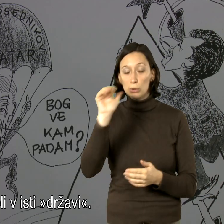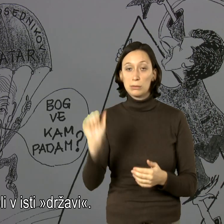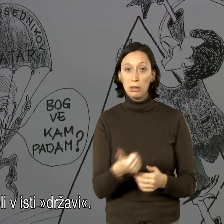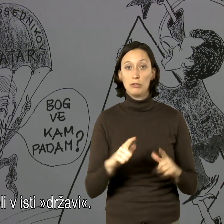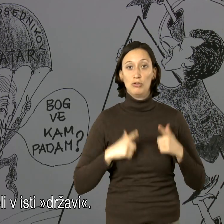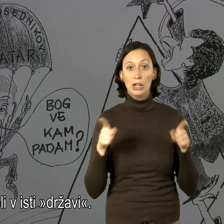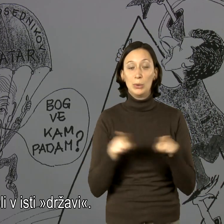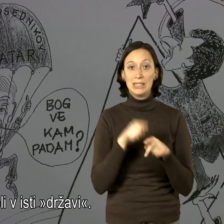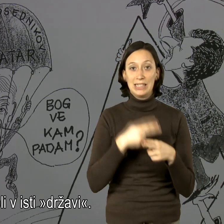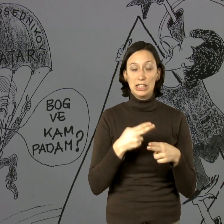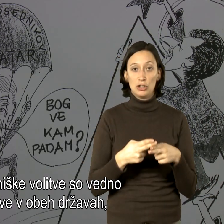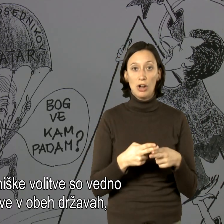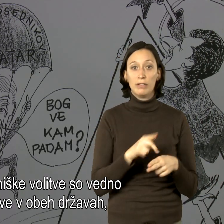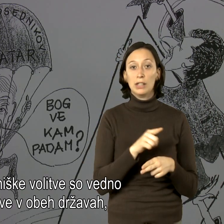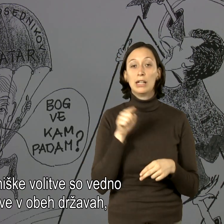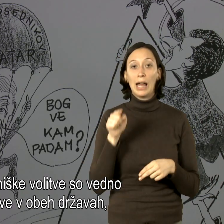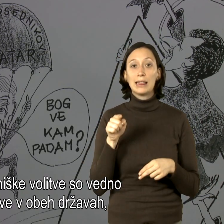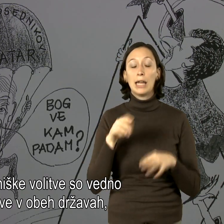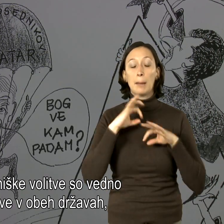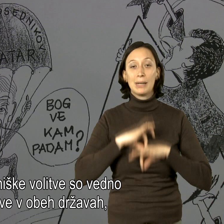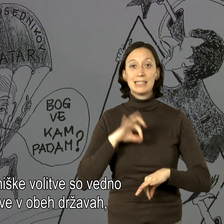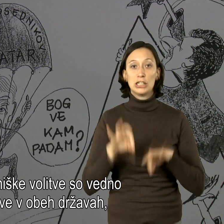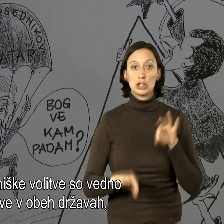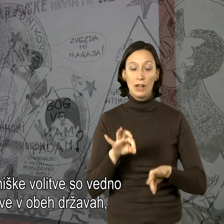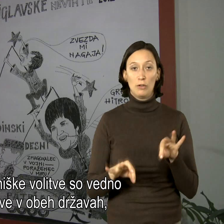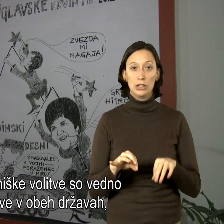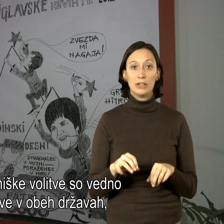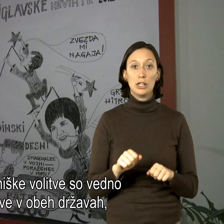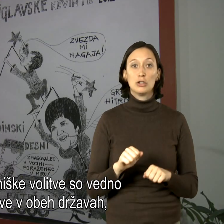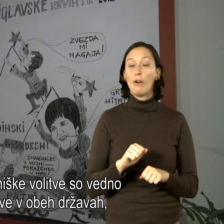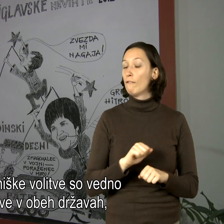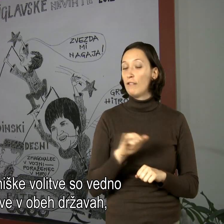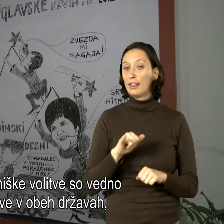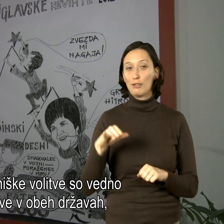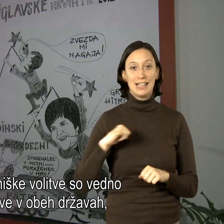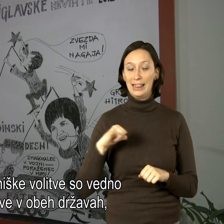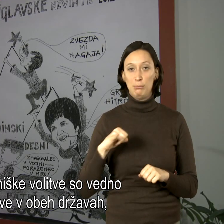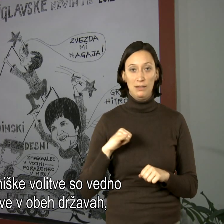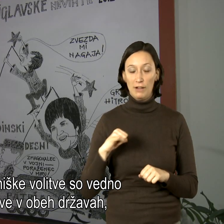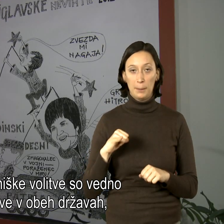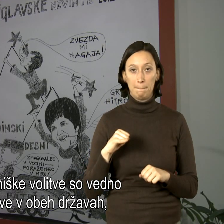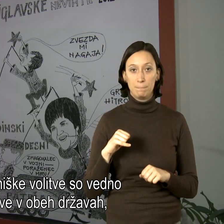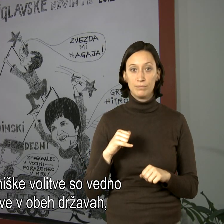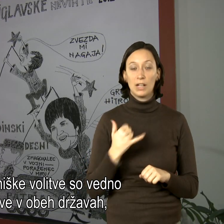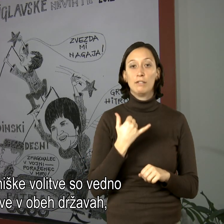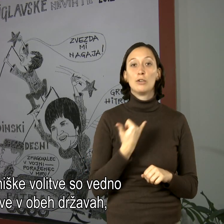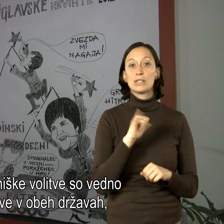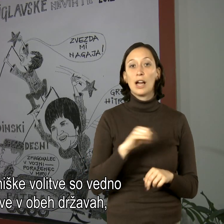isti državi. So te predsedniške volitve zmeraj zanimive v vsaki od